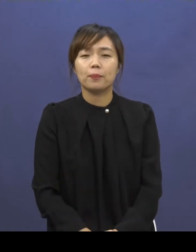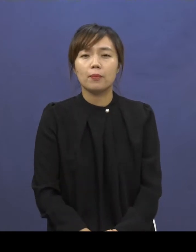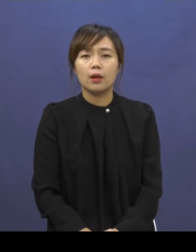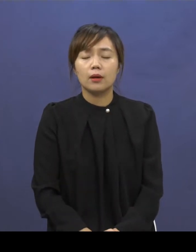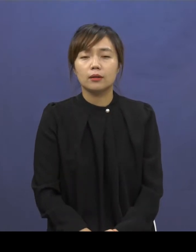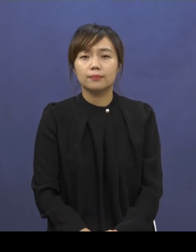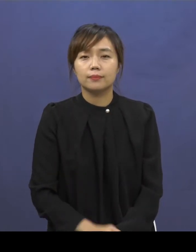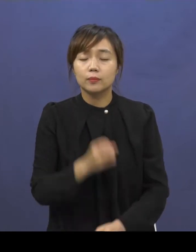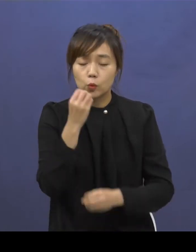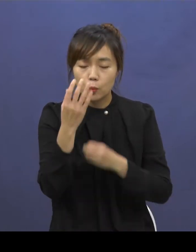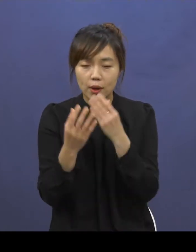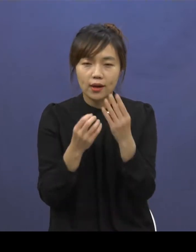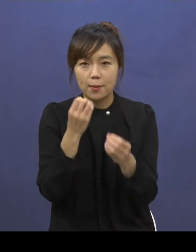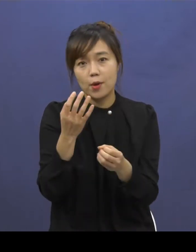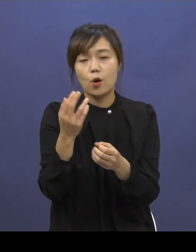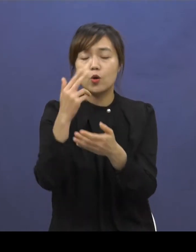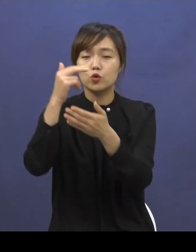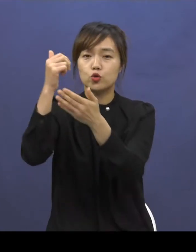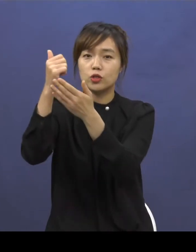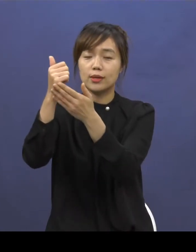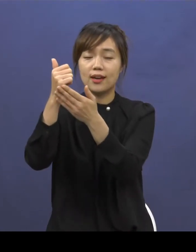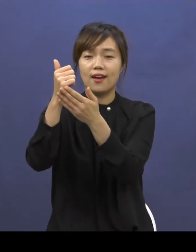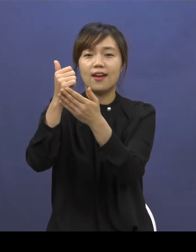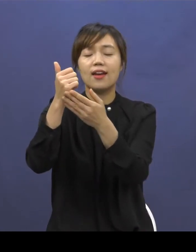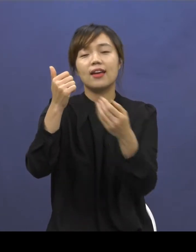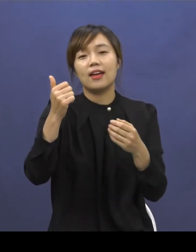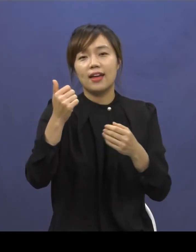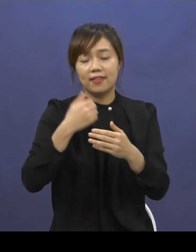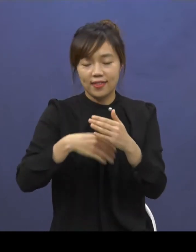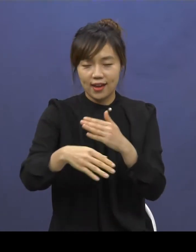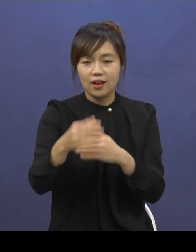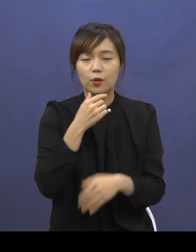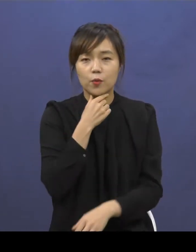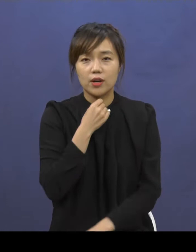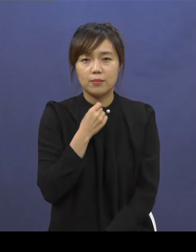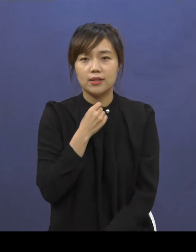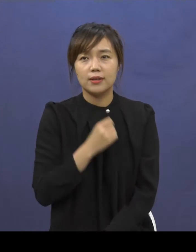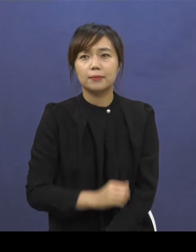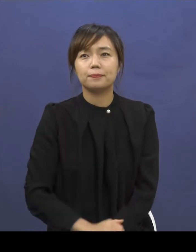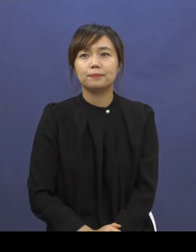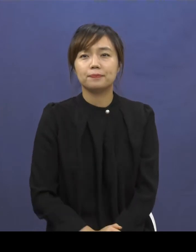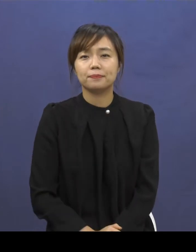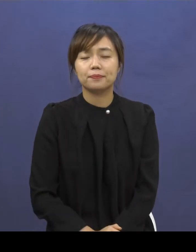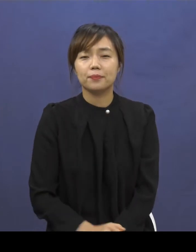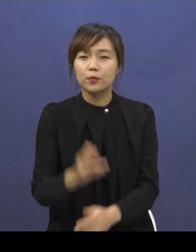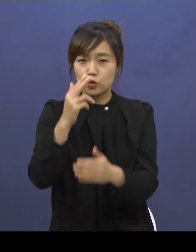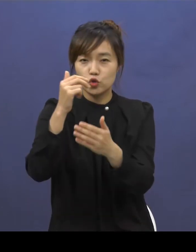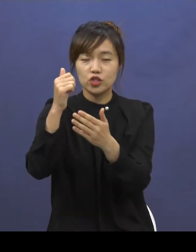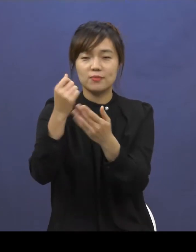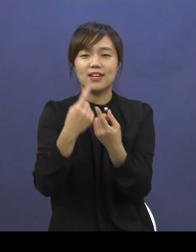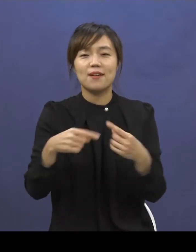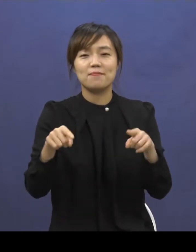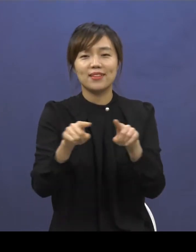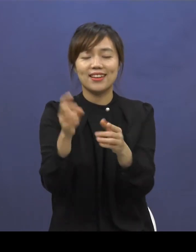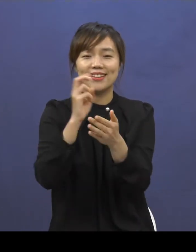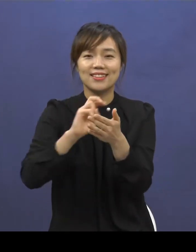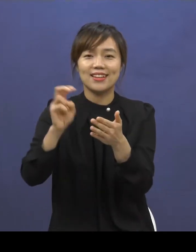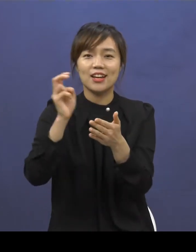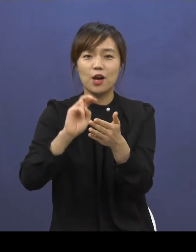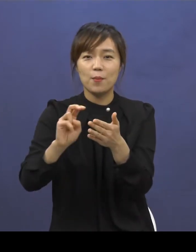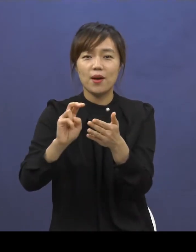앞에 나아가길 원합니다. 우리를 온전케 하실, 우리를 치유하실 주님을 우리 다 함께 이 시간에 찬양하며 주님 앞에